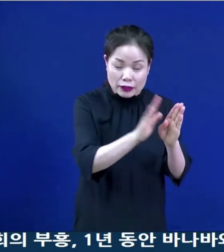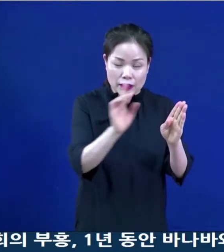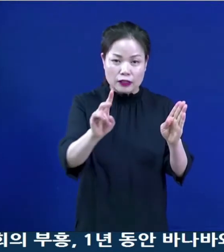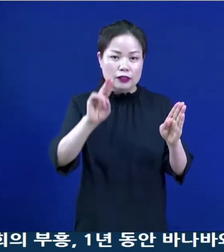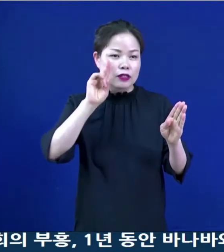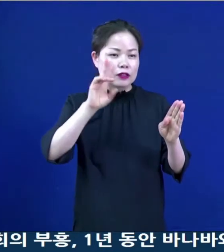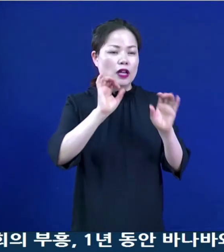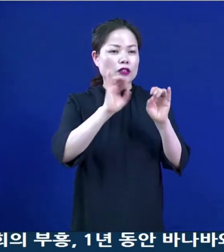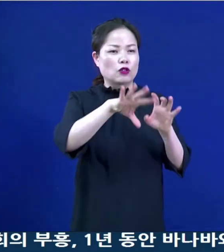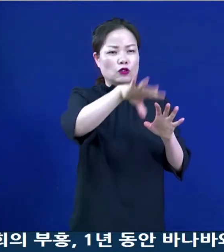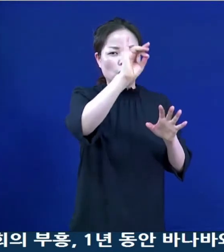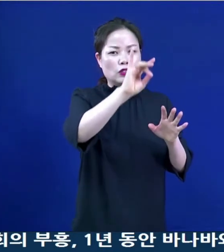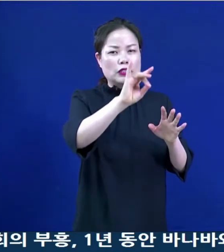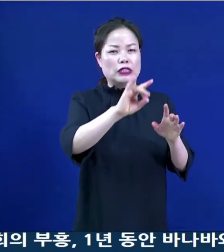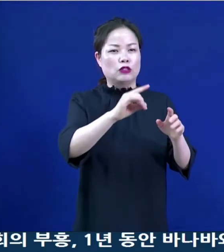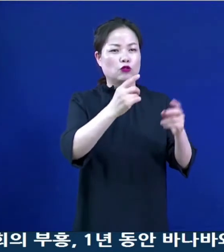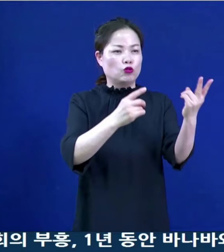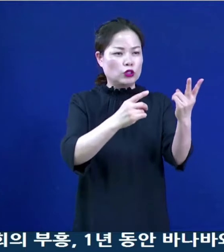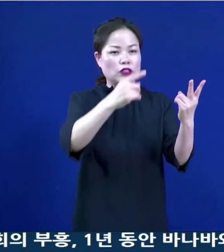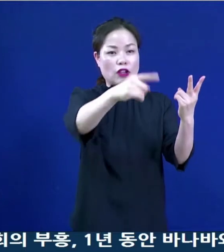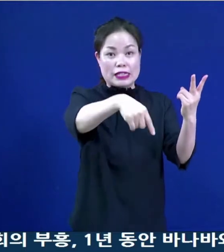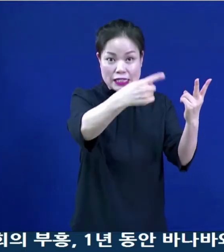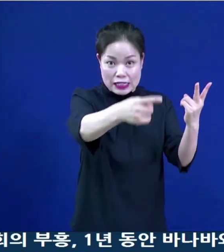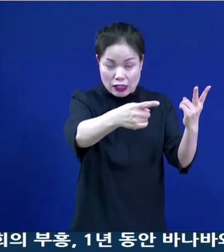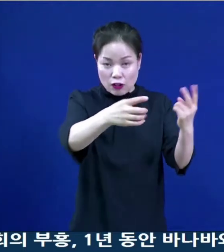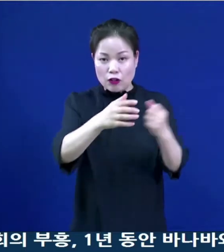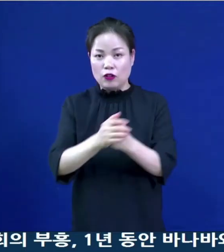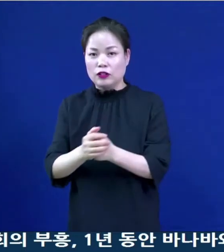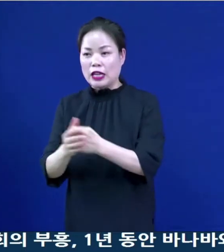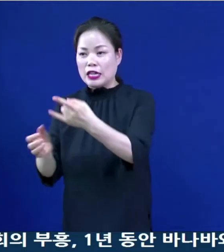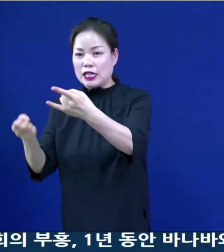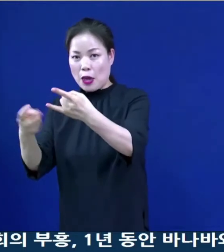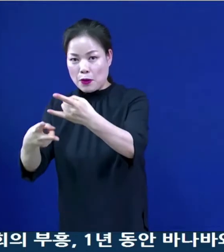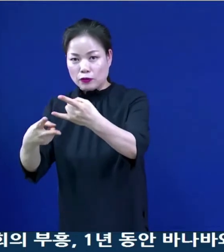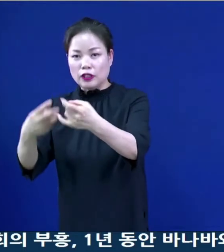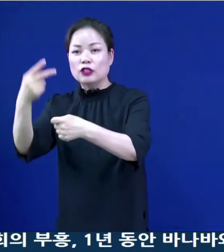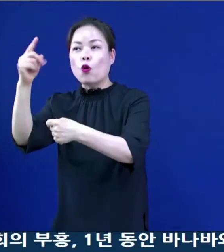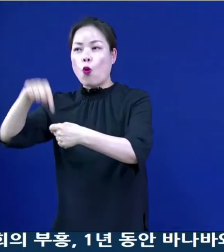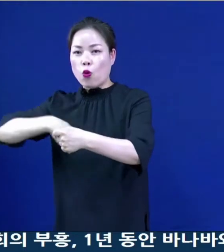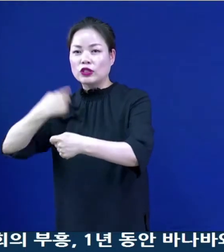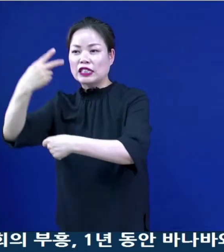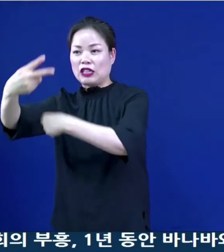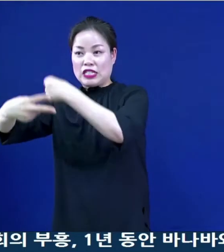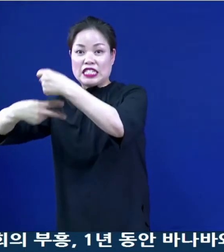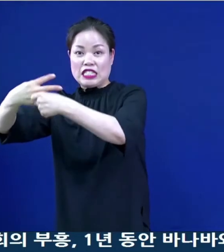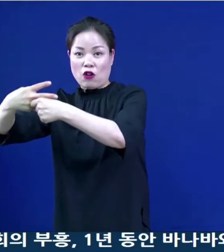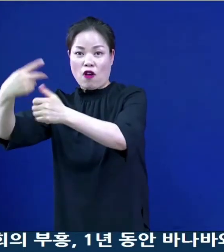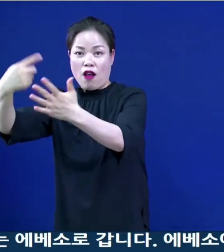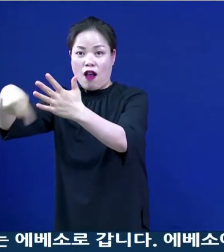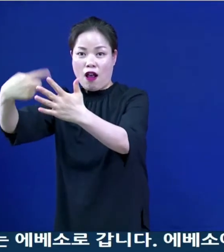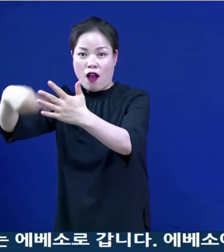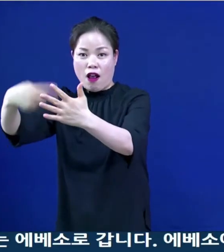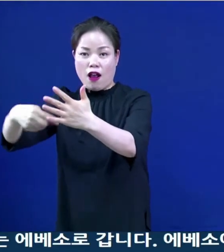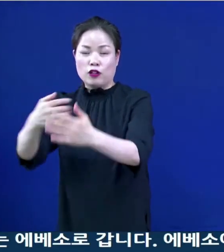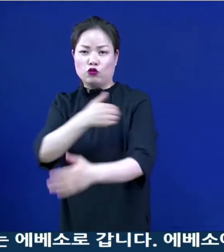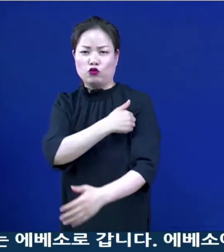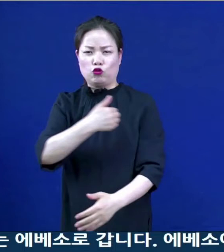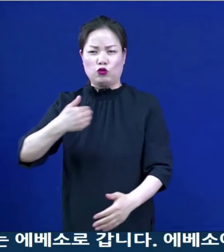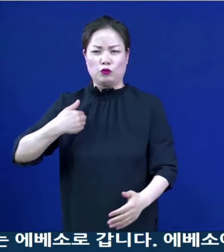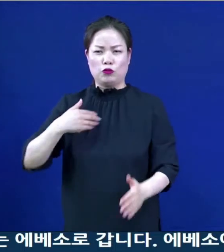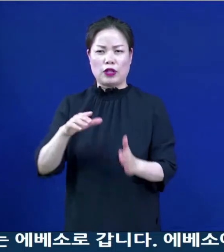에베소에서는 혼자 2년. 뭔가 좀 연결이 되는 기분이죠. 어쨌든 충분한